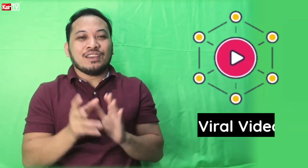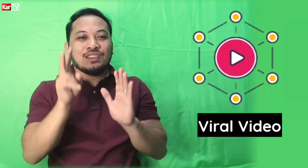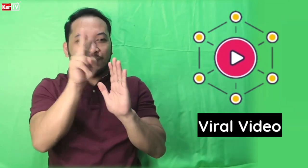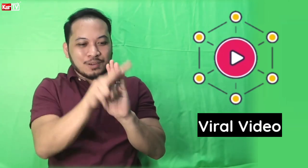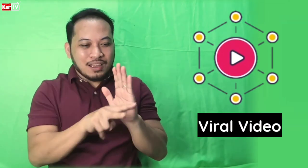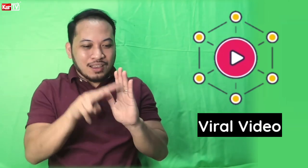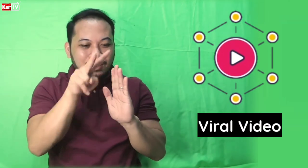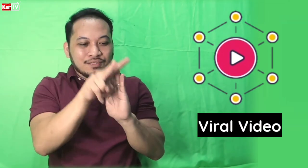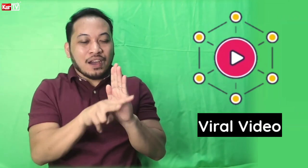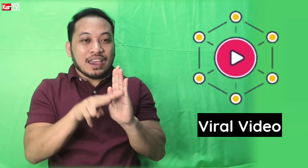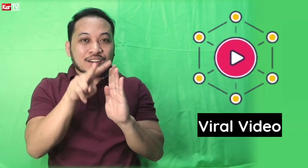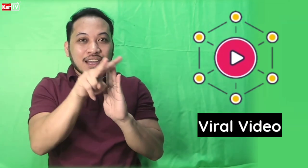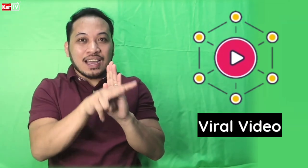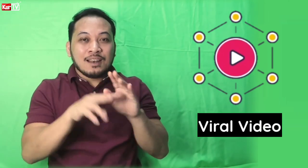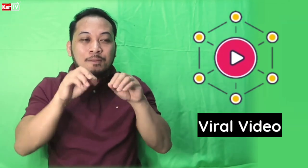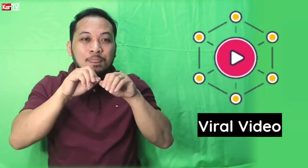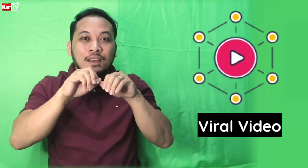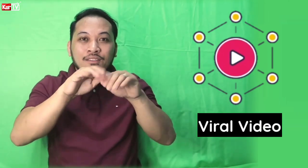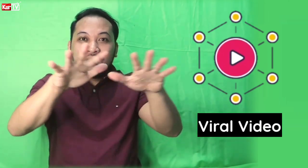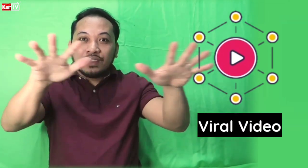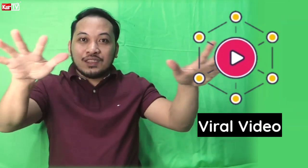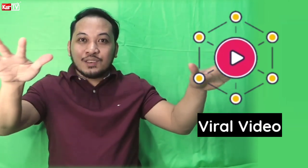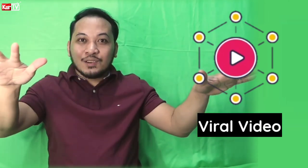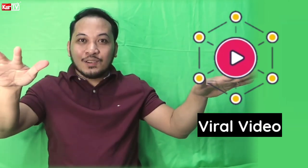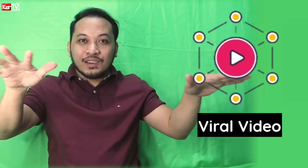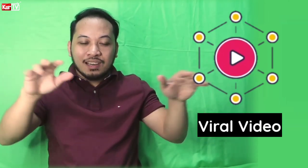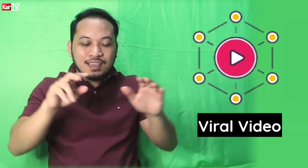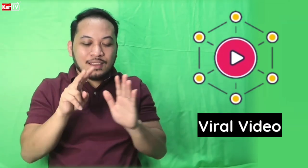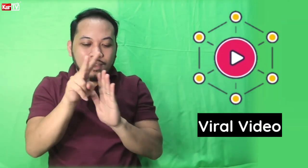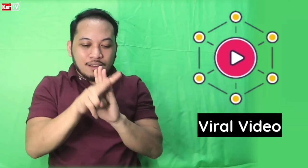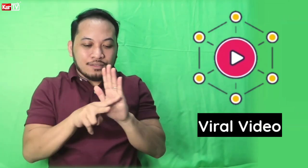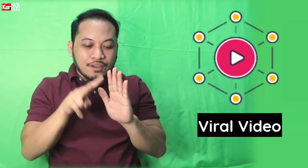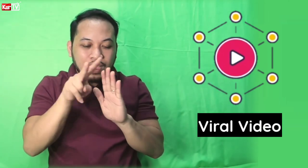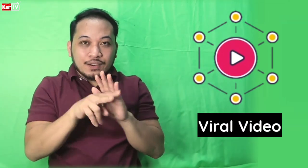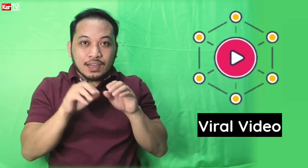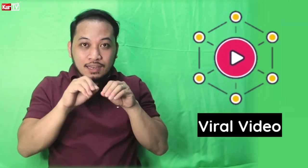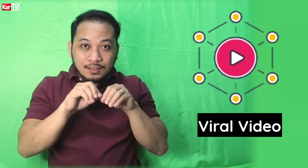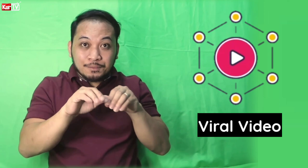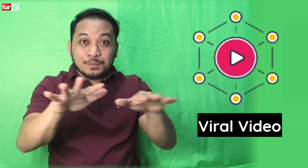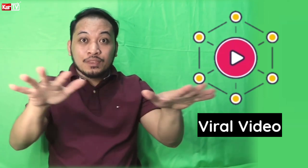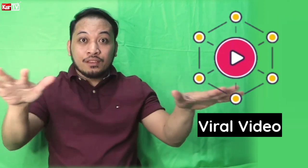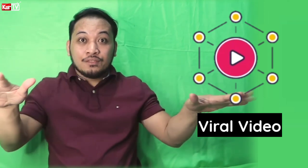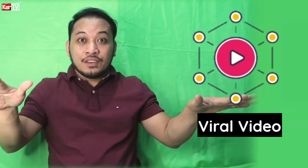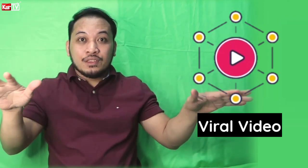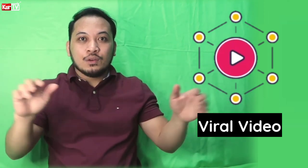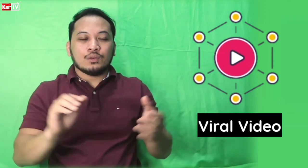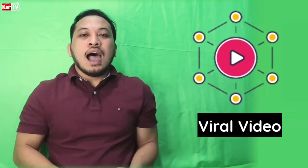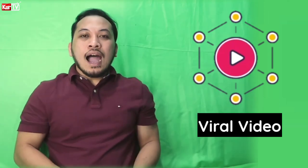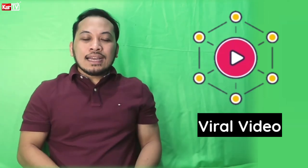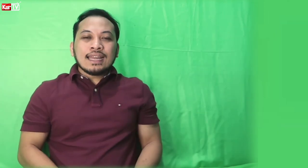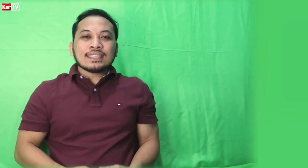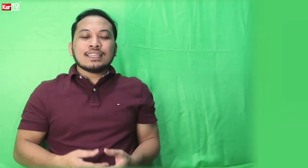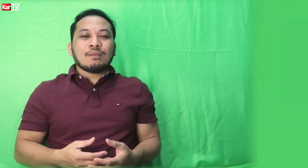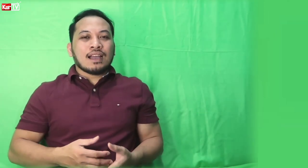video. Viral video. Ayan, viral video. Ang next naman,